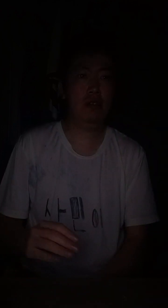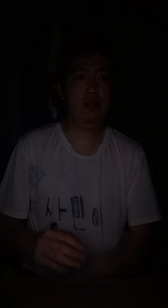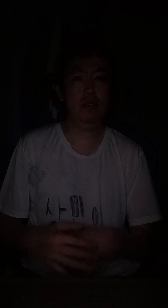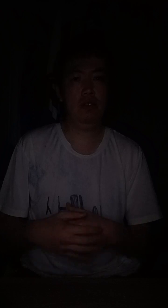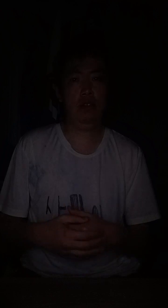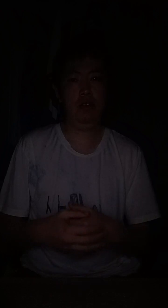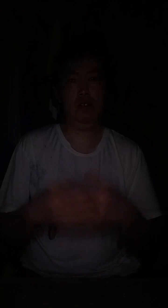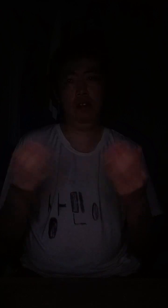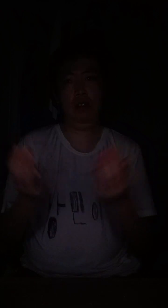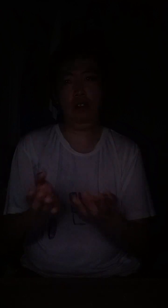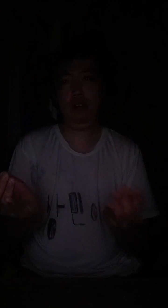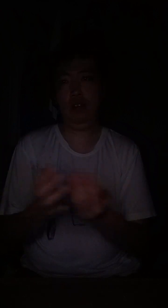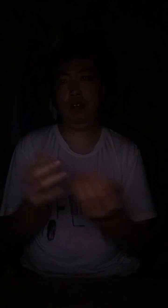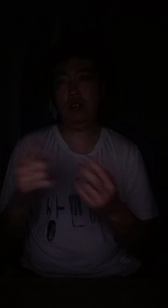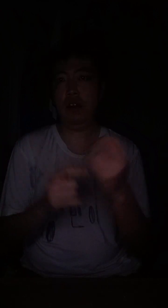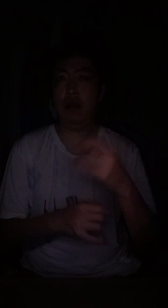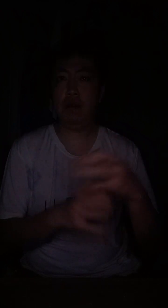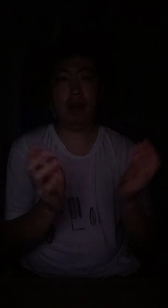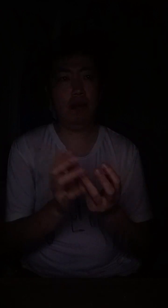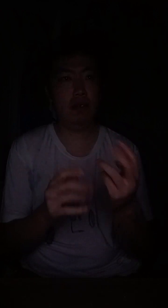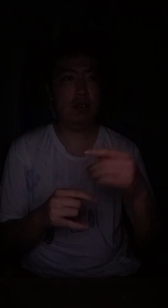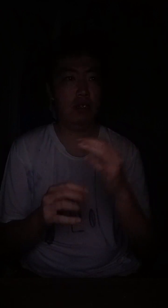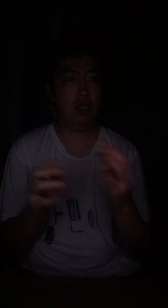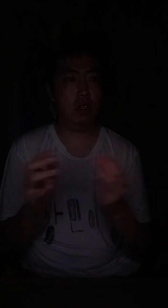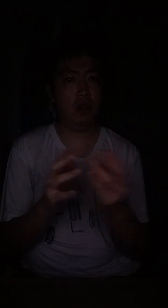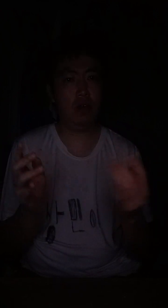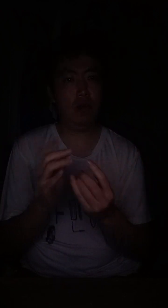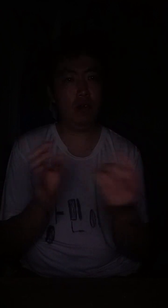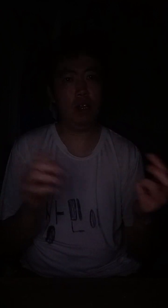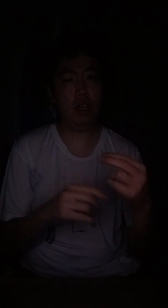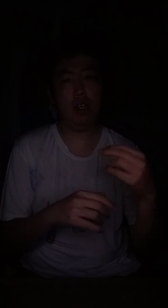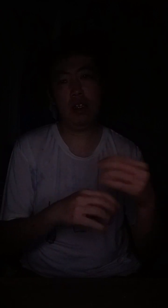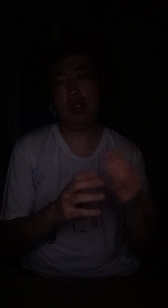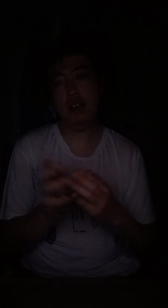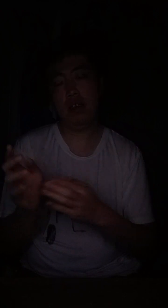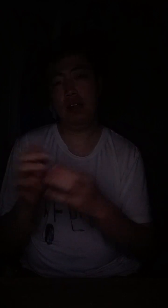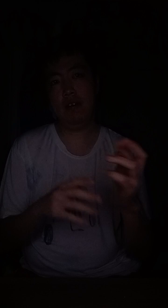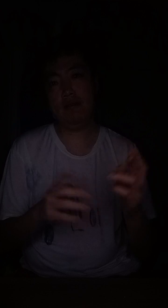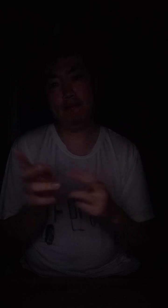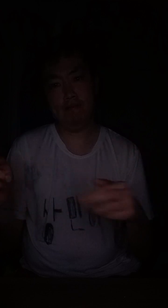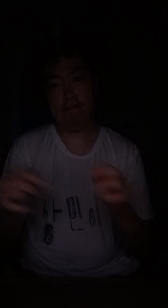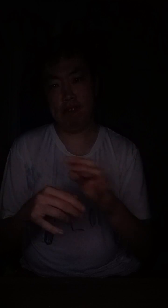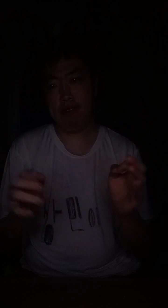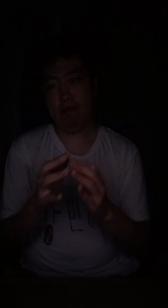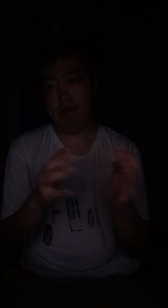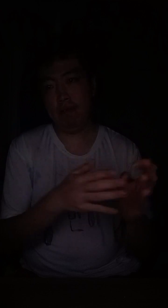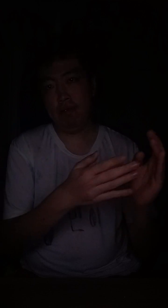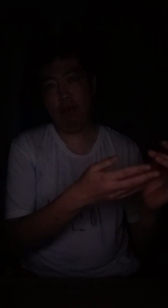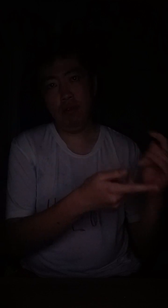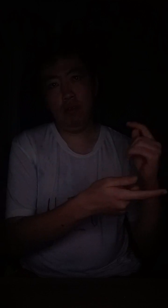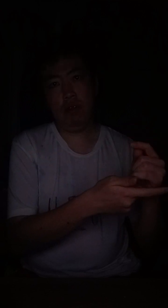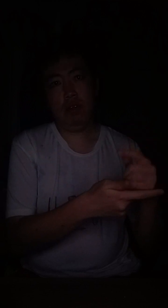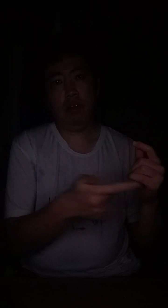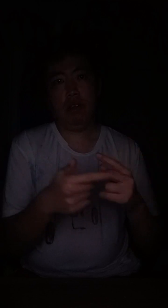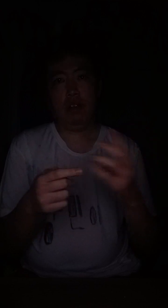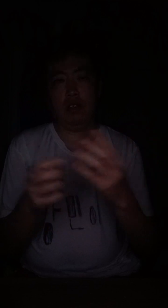국회 인사청문회를 앞둔 박장범 KBS 사장 후보자가 어린이 보호구역 교통법규 위반으로 4차례